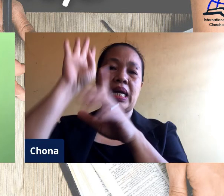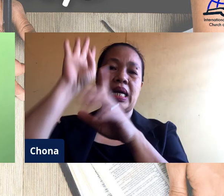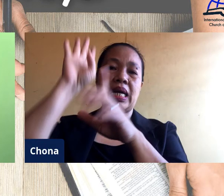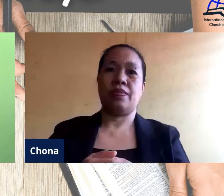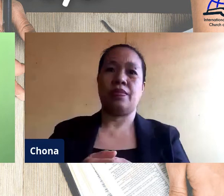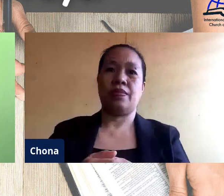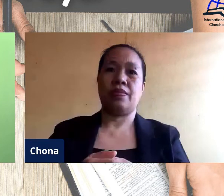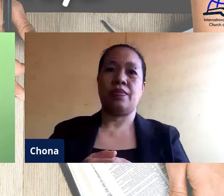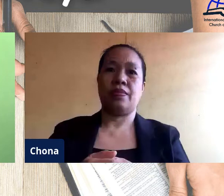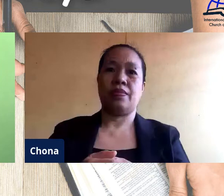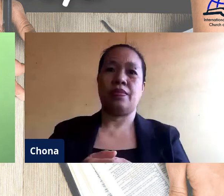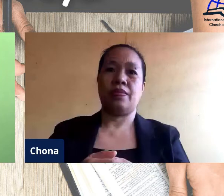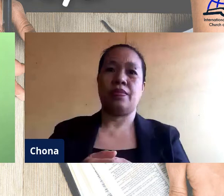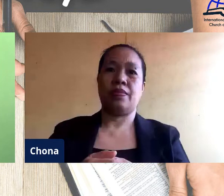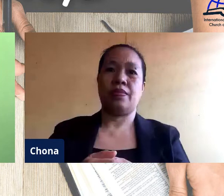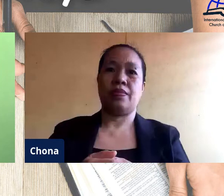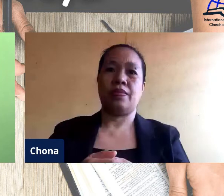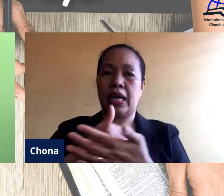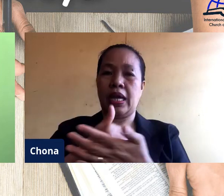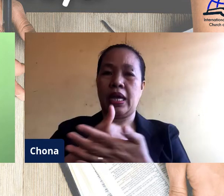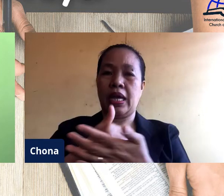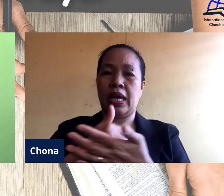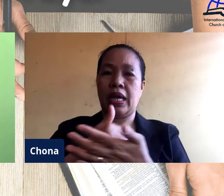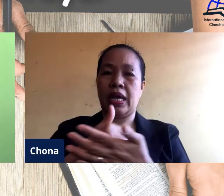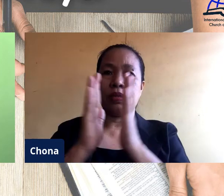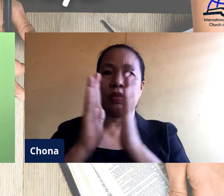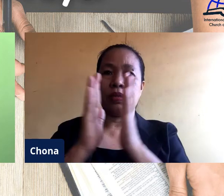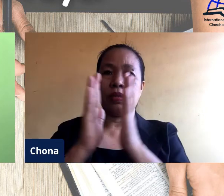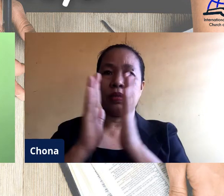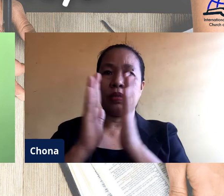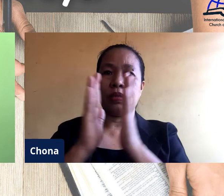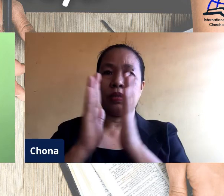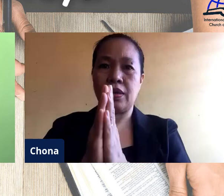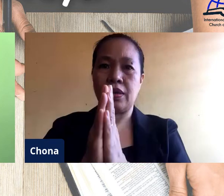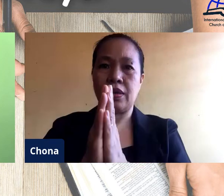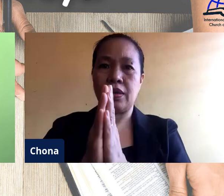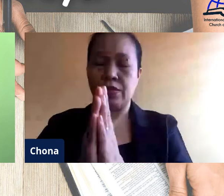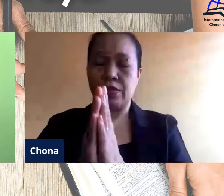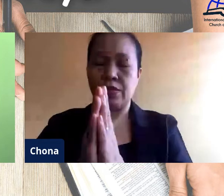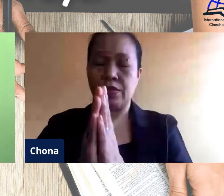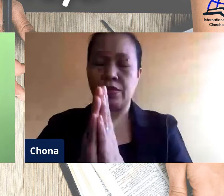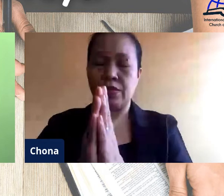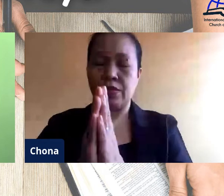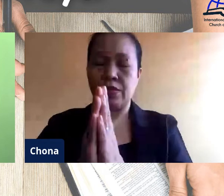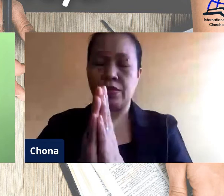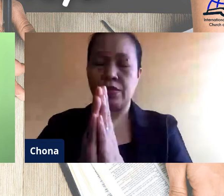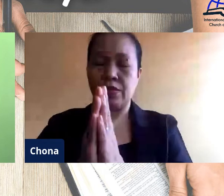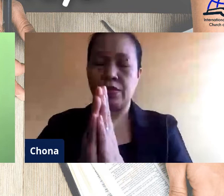manalangin, Panginoon. Sa pagkakataon na ito, Lord, ay